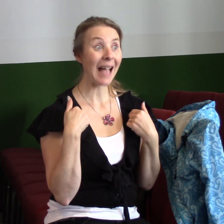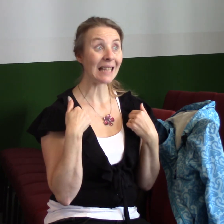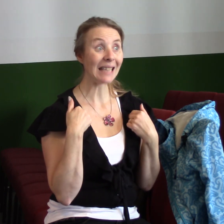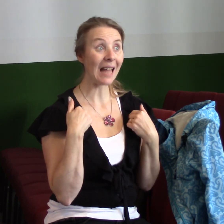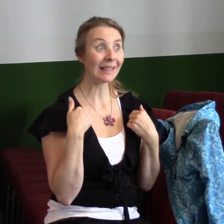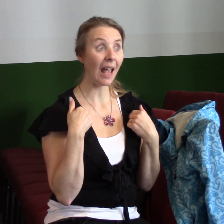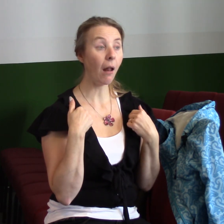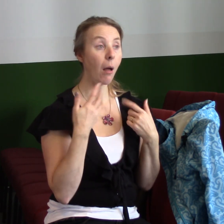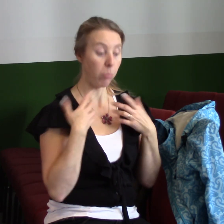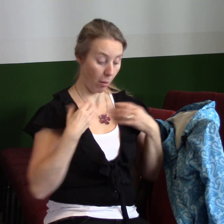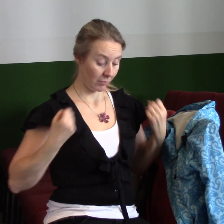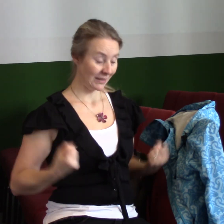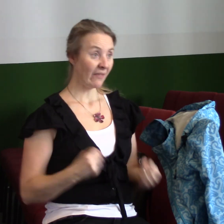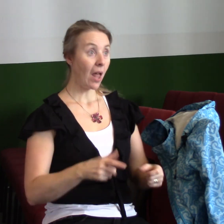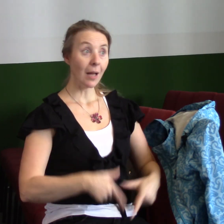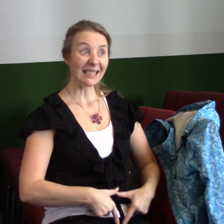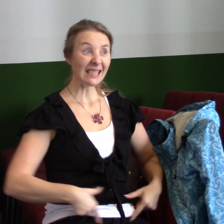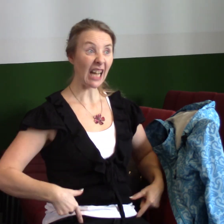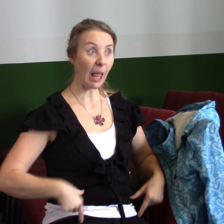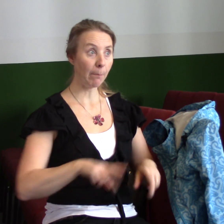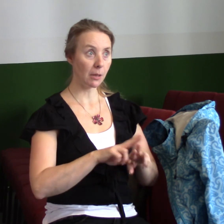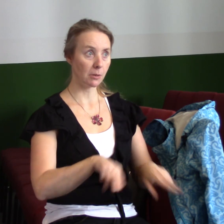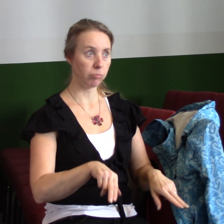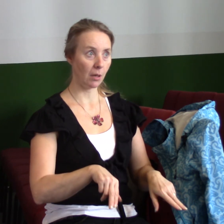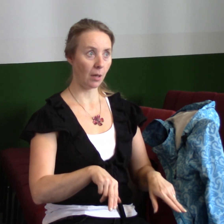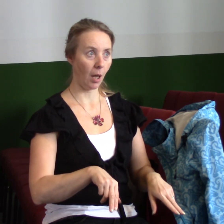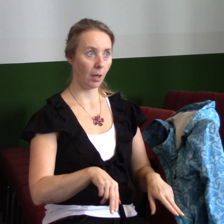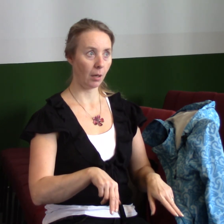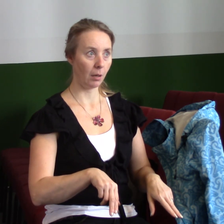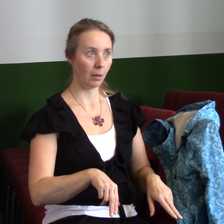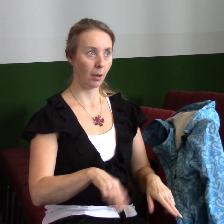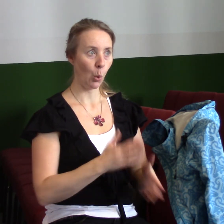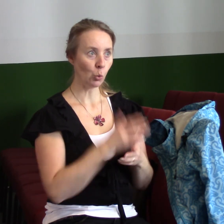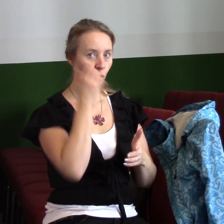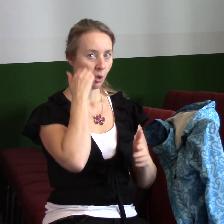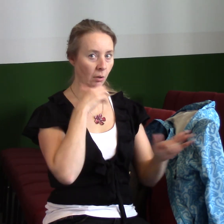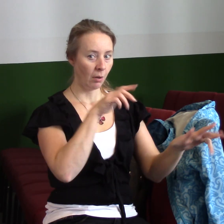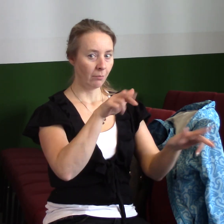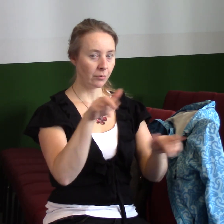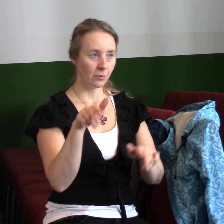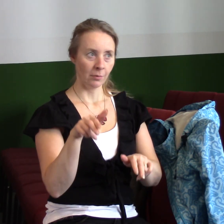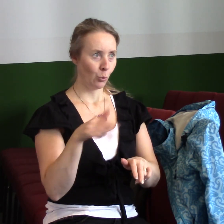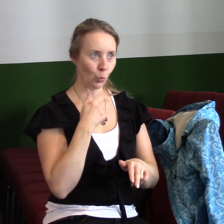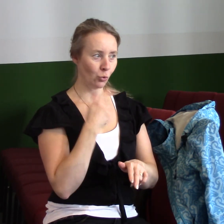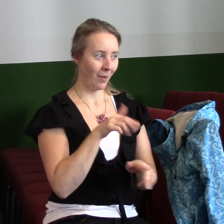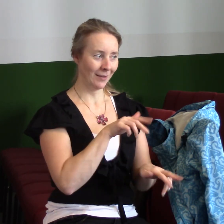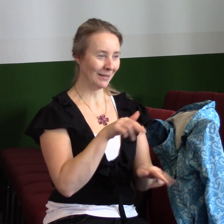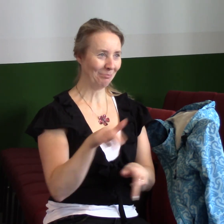A ukazoval jim, jak se svléká a jak se obléká. To tady dělat nebudu, to nemusíte mít strach. Ale myslím si, že obléct